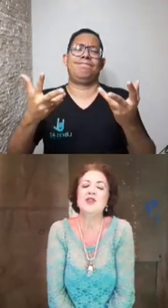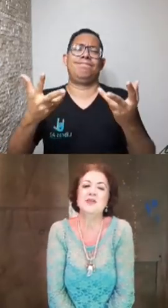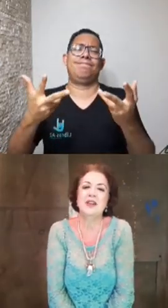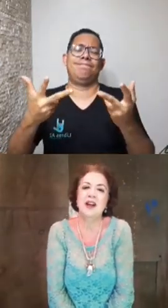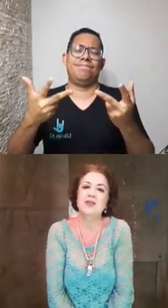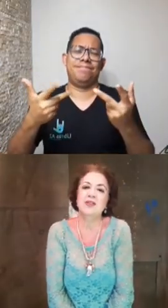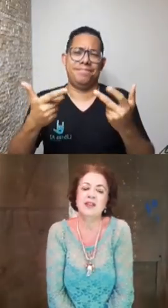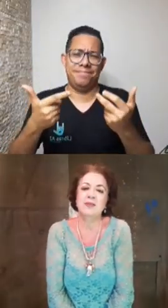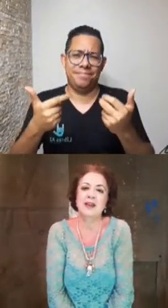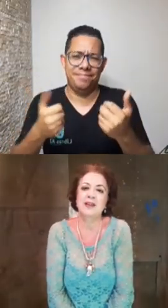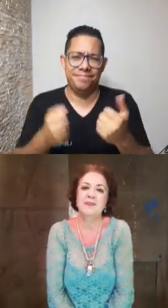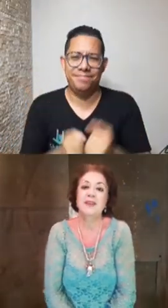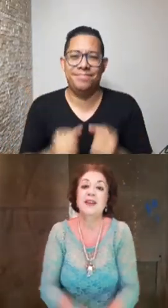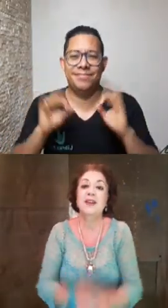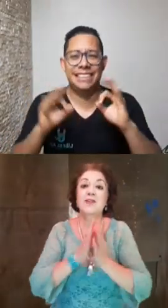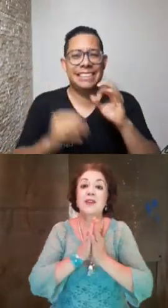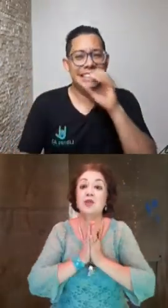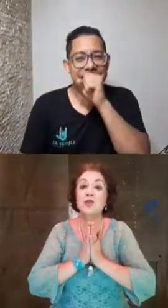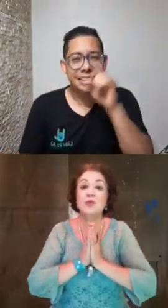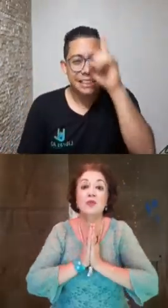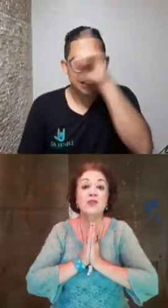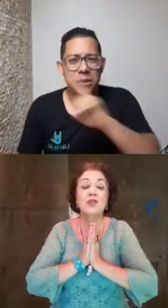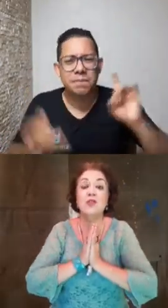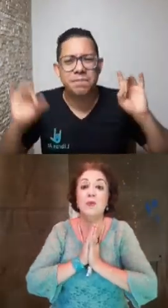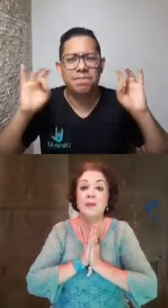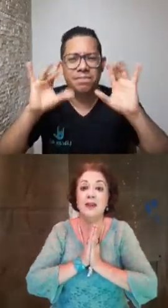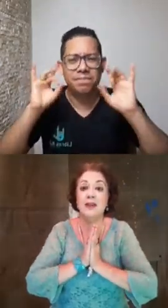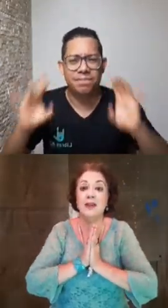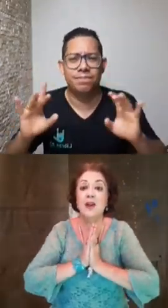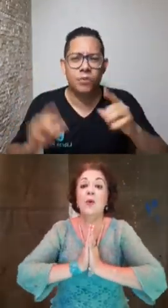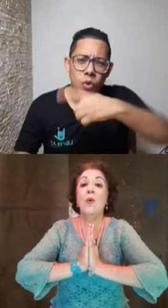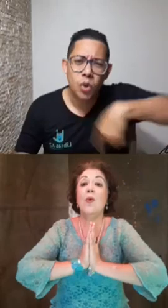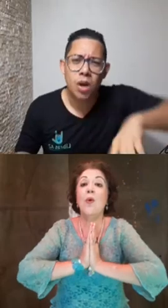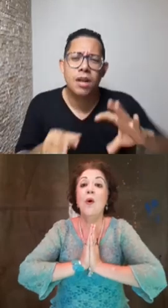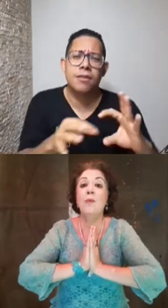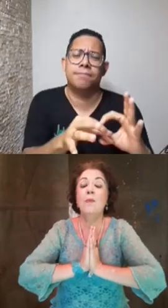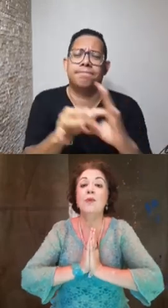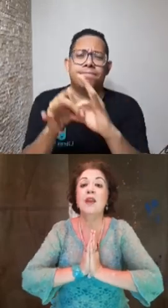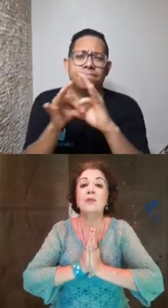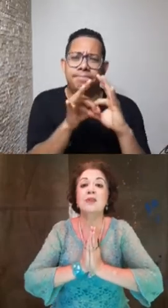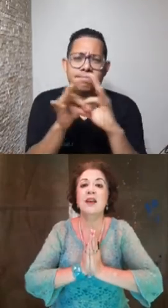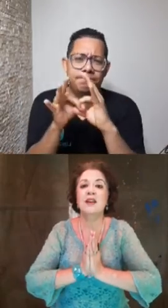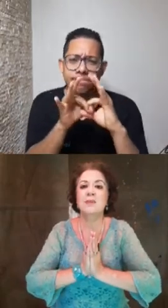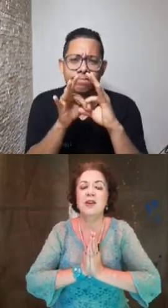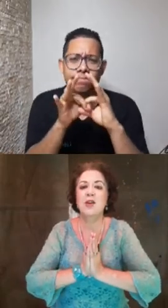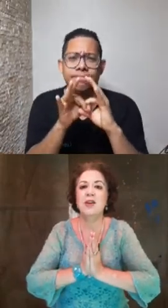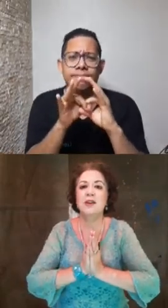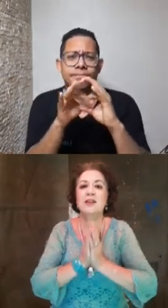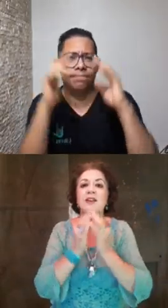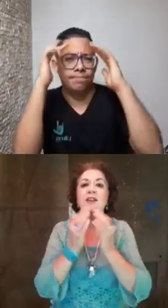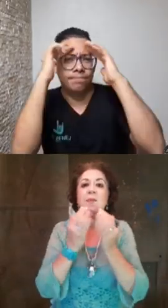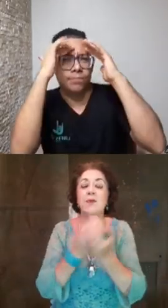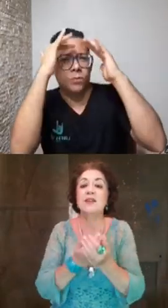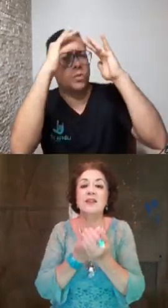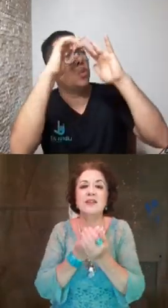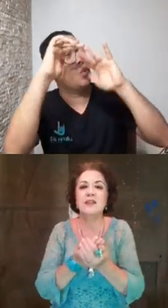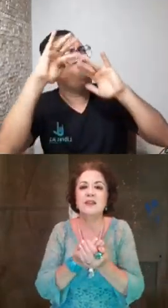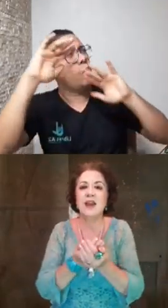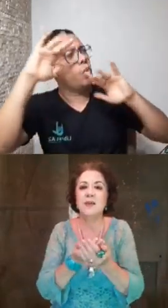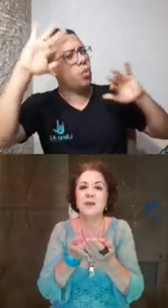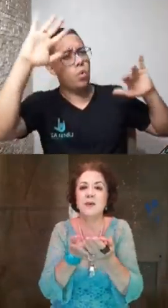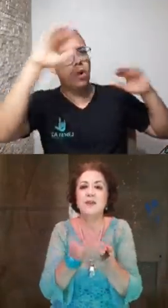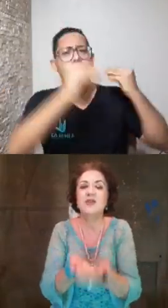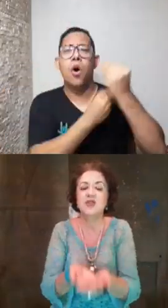excelente final de semana. E vamos juntos descobrir como podemos sair melhores depois